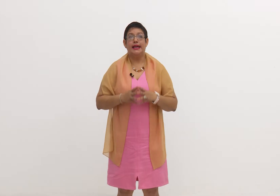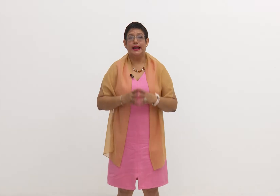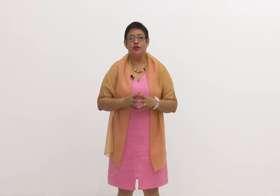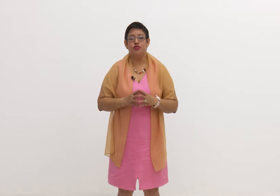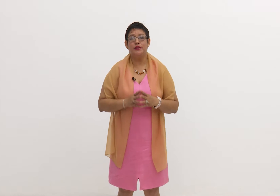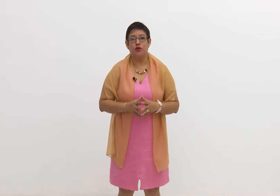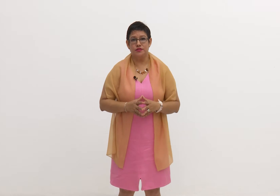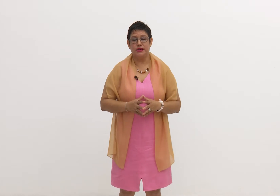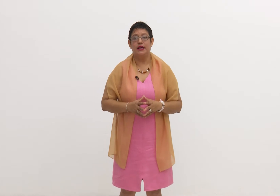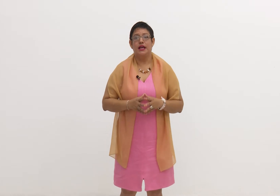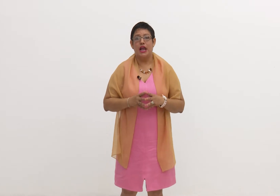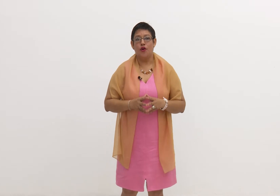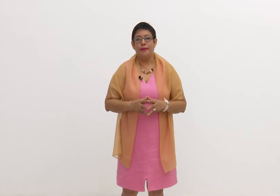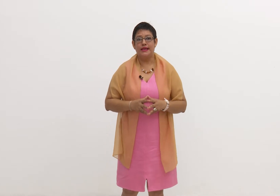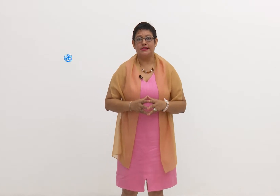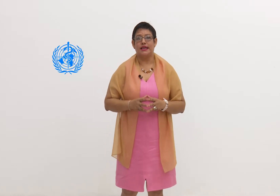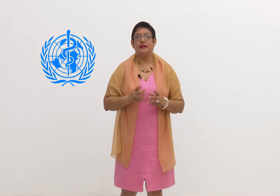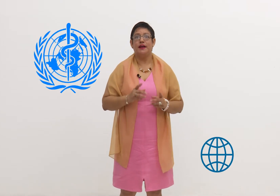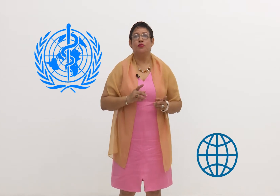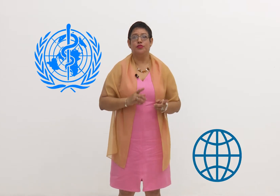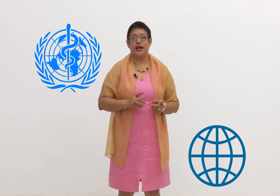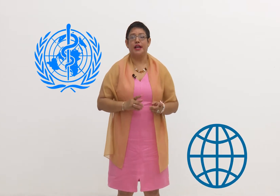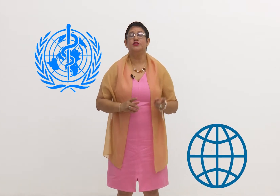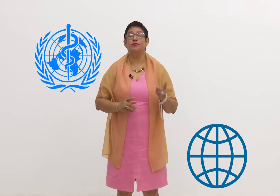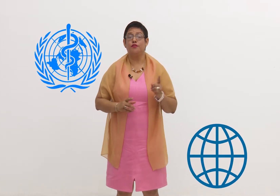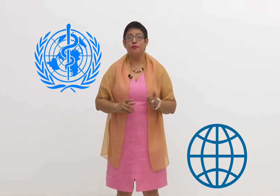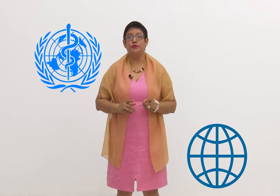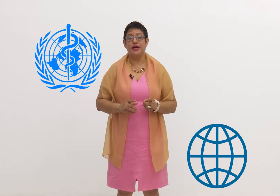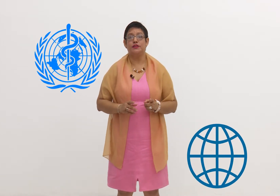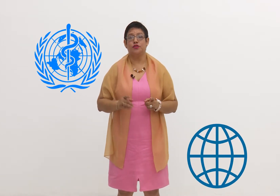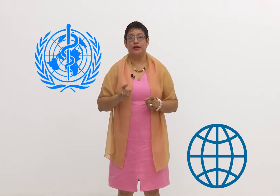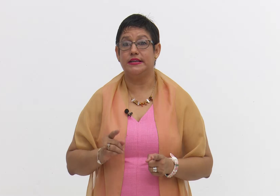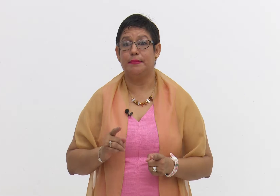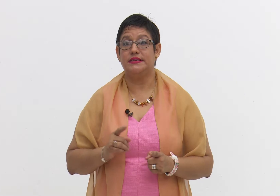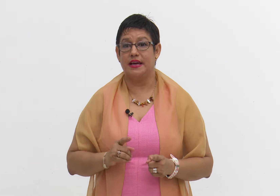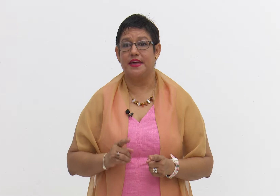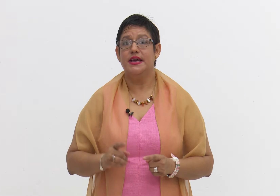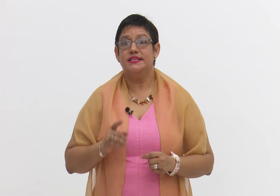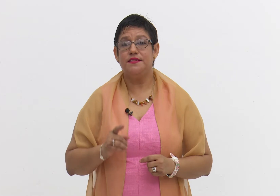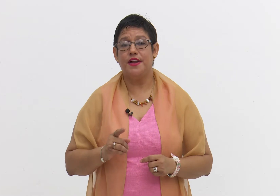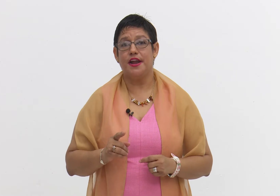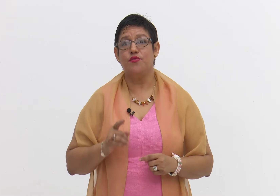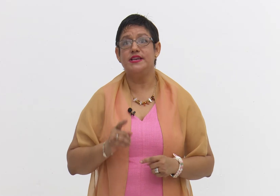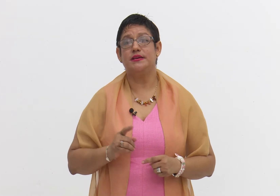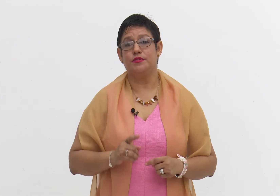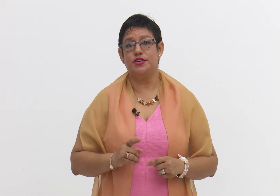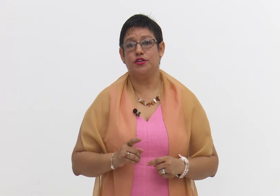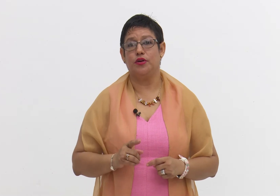En el año 2011, la OMS y el Banco Mundial, en su informe mundial sobre la discapacidad, cifran en un 15%